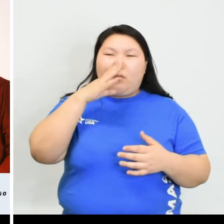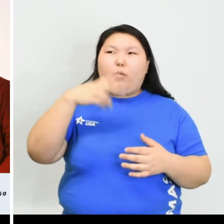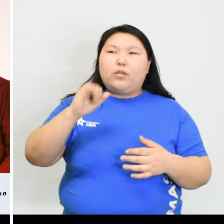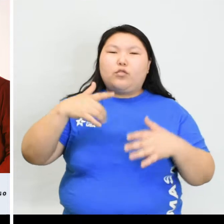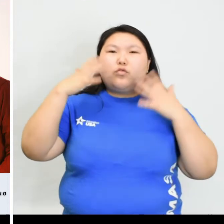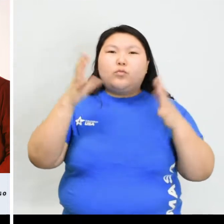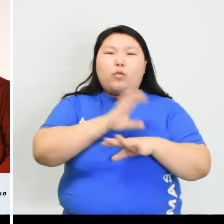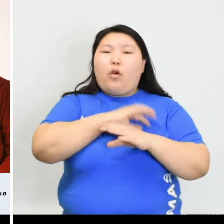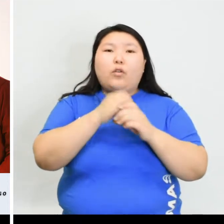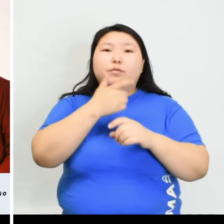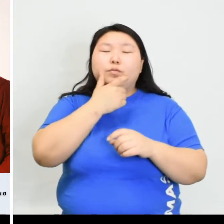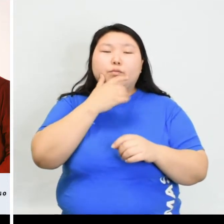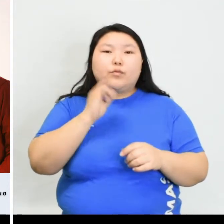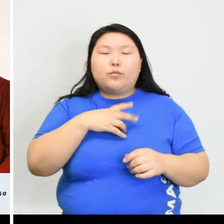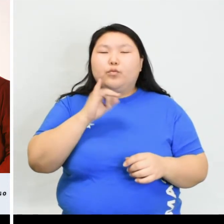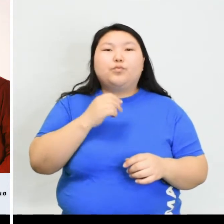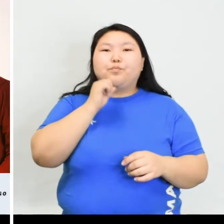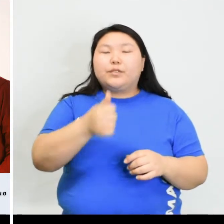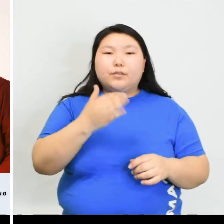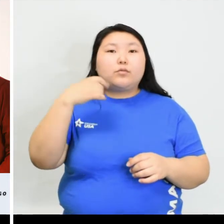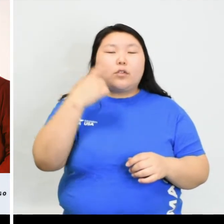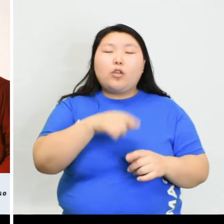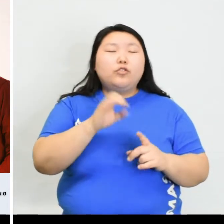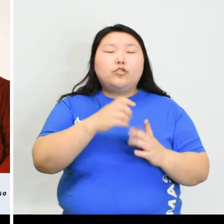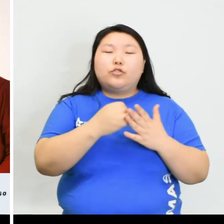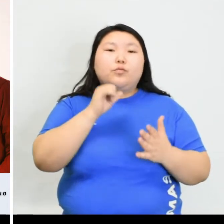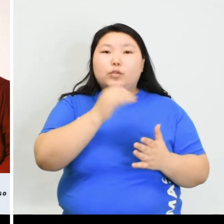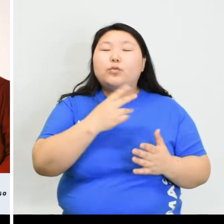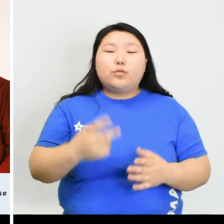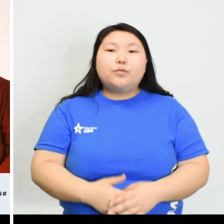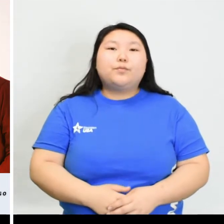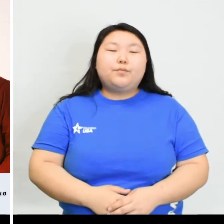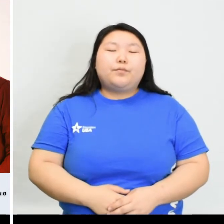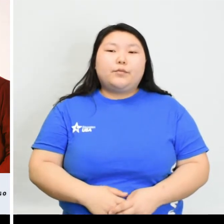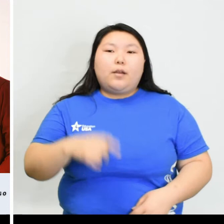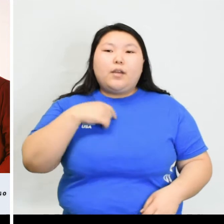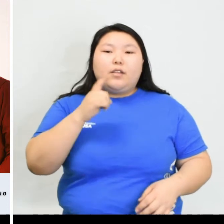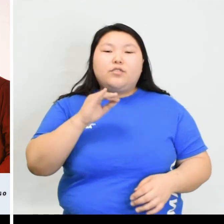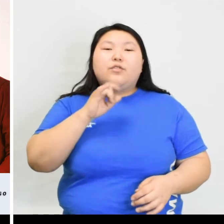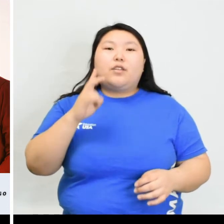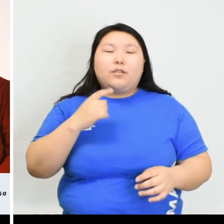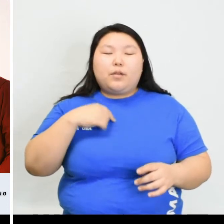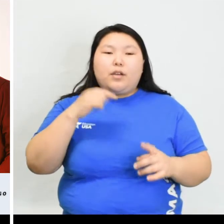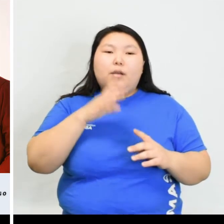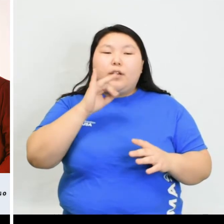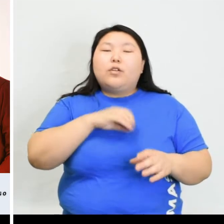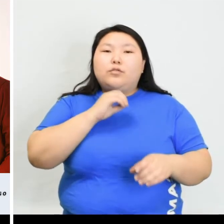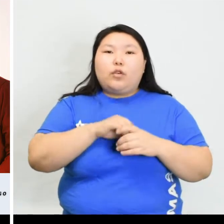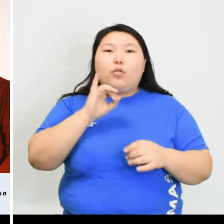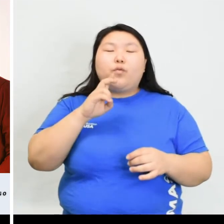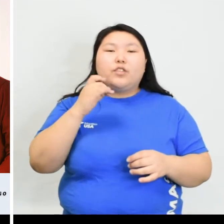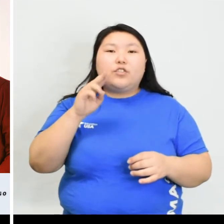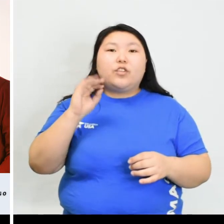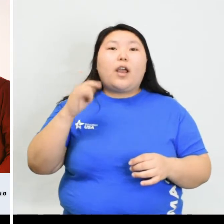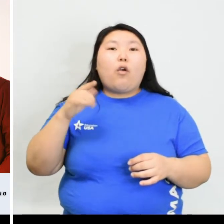том сургууль руу л орохгүй бол би өөртөө юу ч биш гэсэн байдалтай. Тэр өстой биш шүү. Би хичнээн их юм одоо University of Chicago